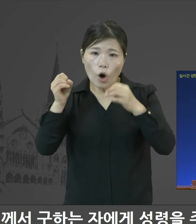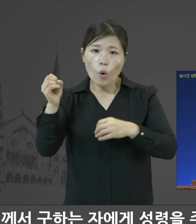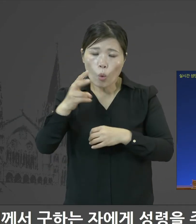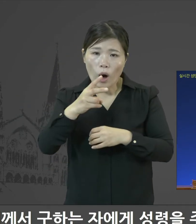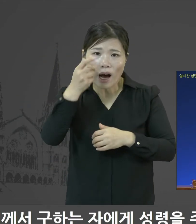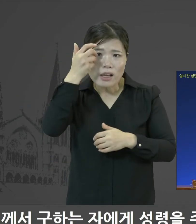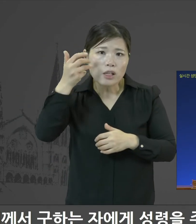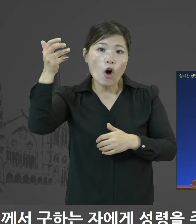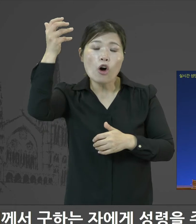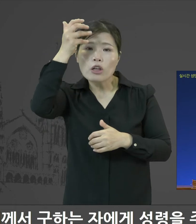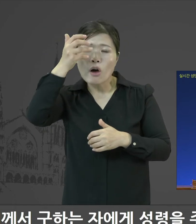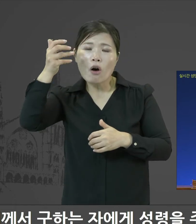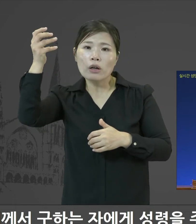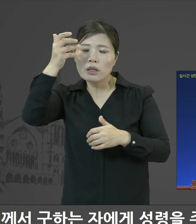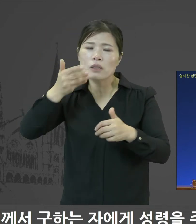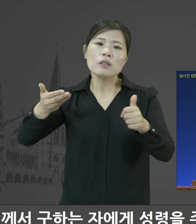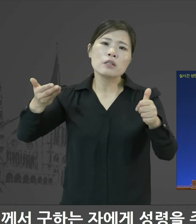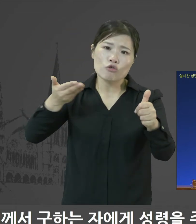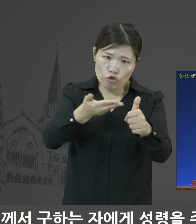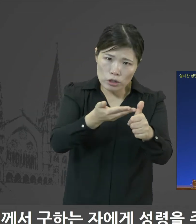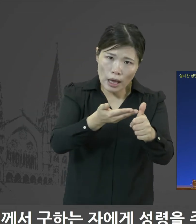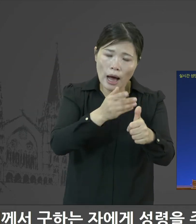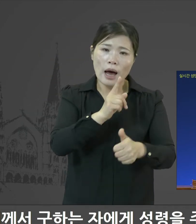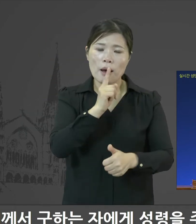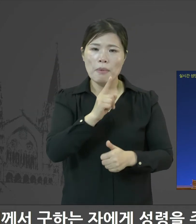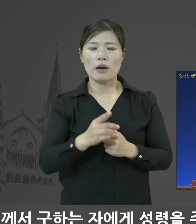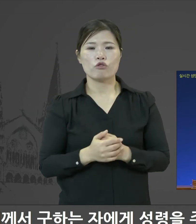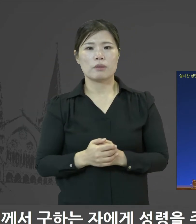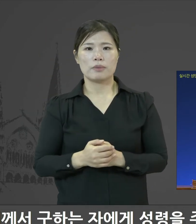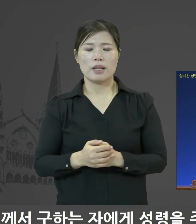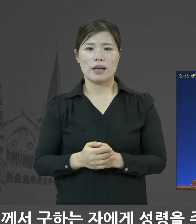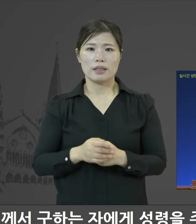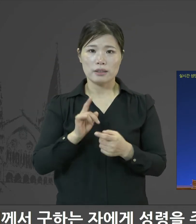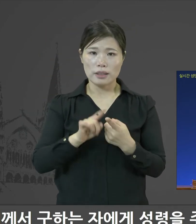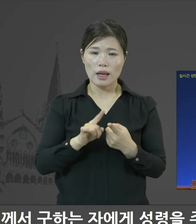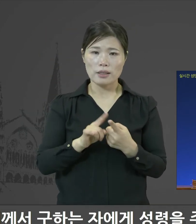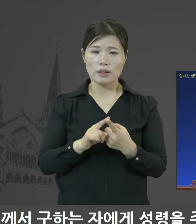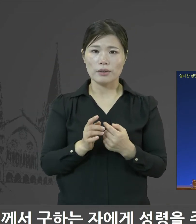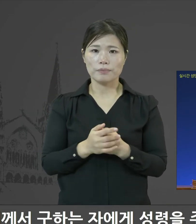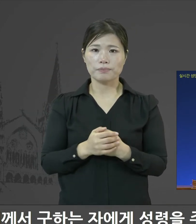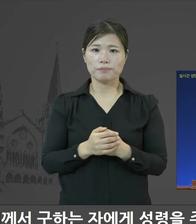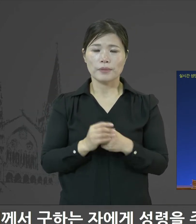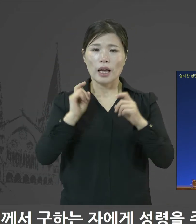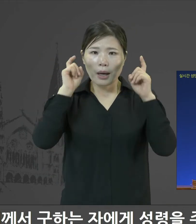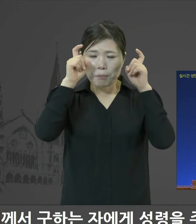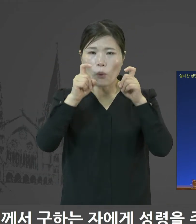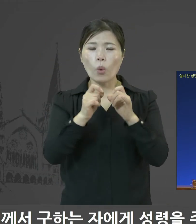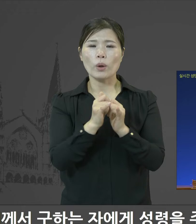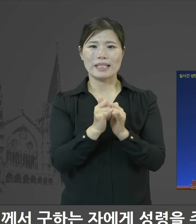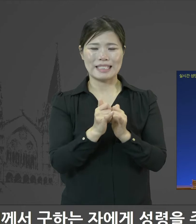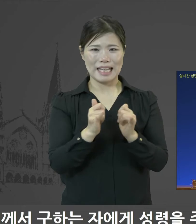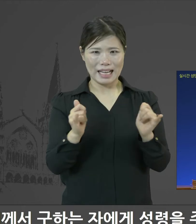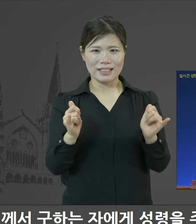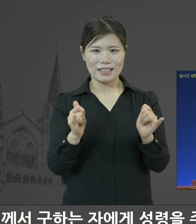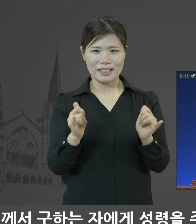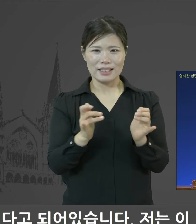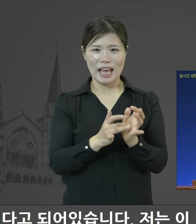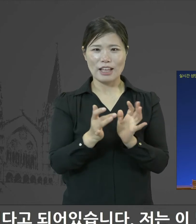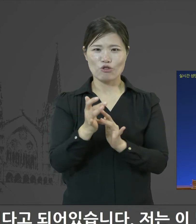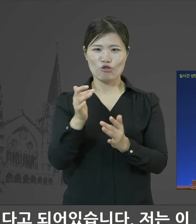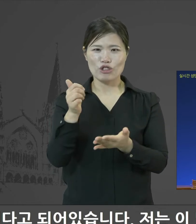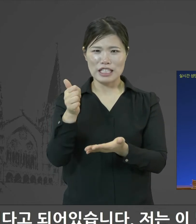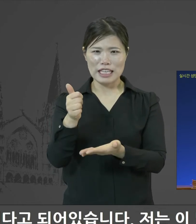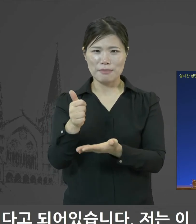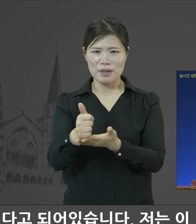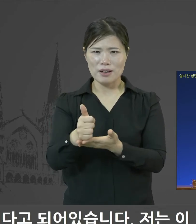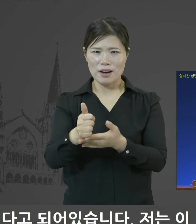있습니다. 저는 이 말씀을 근거로 목자들이 예수님을 찾았을 때